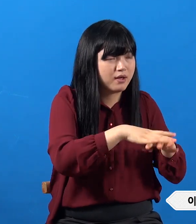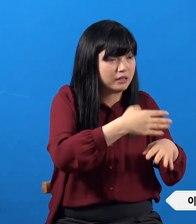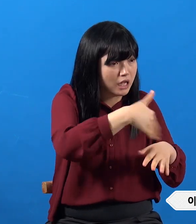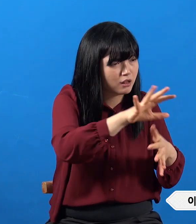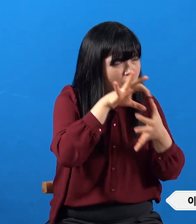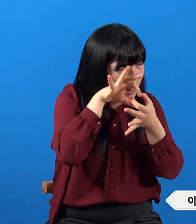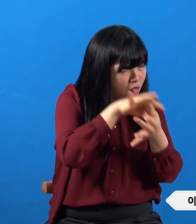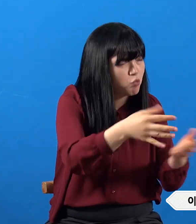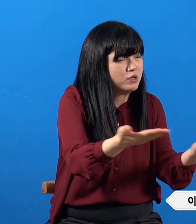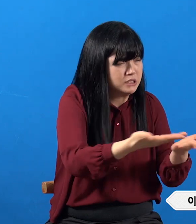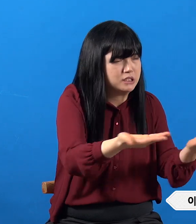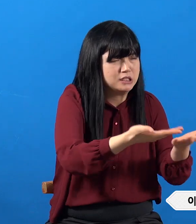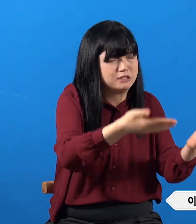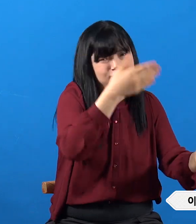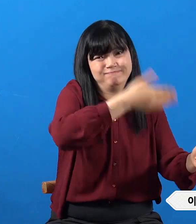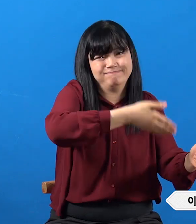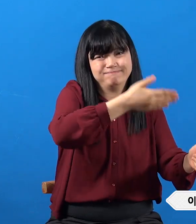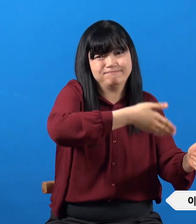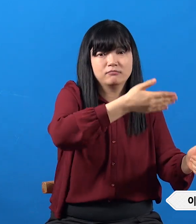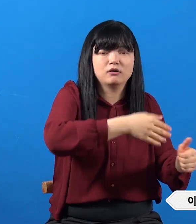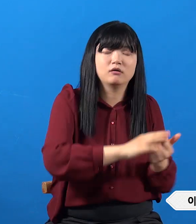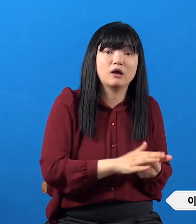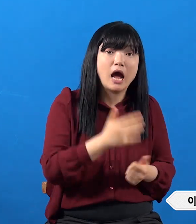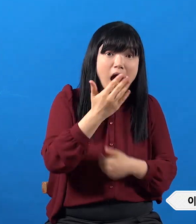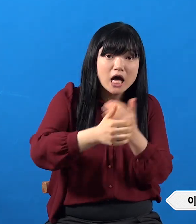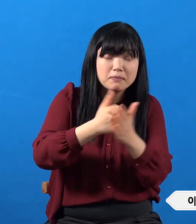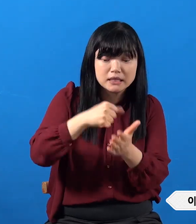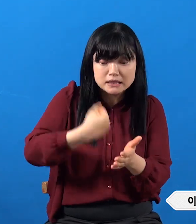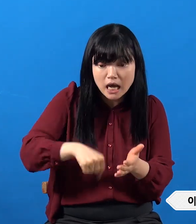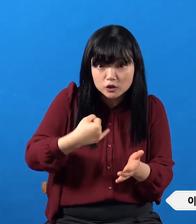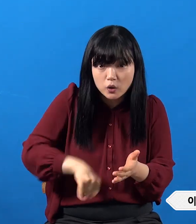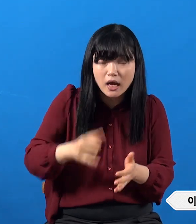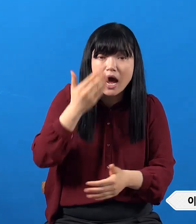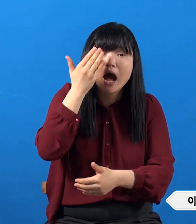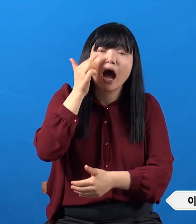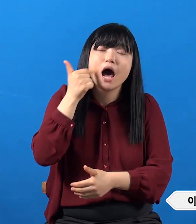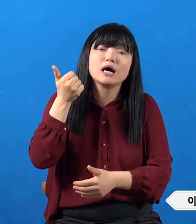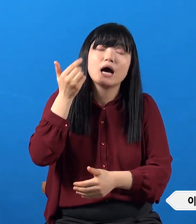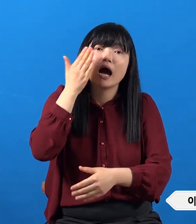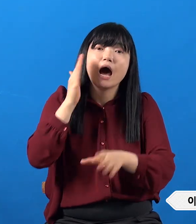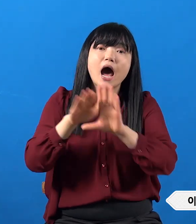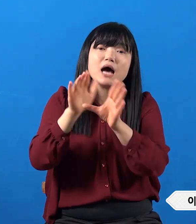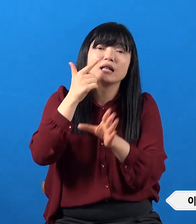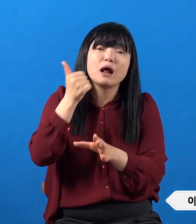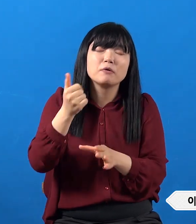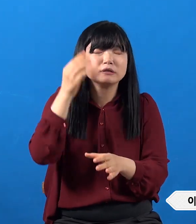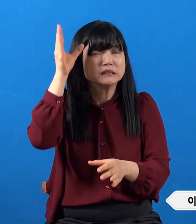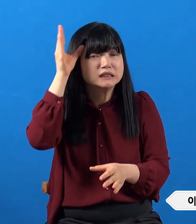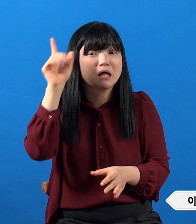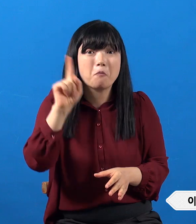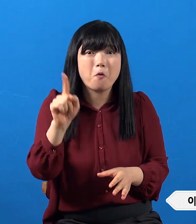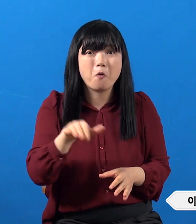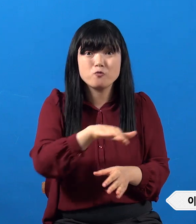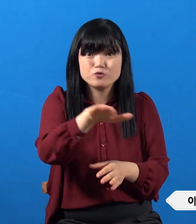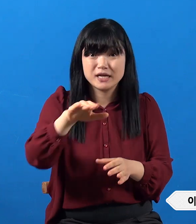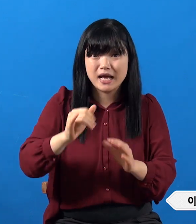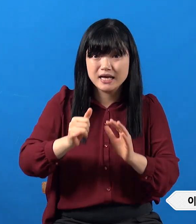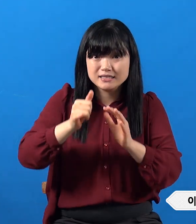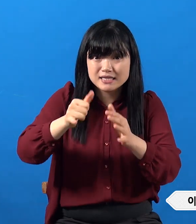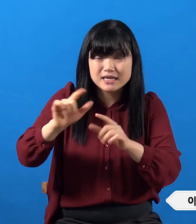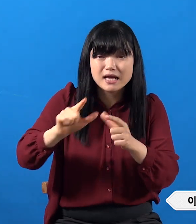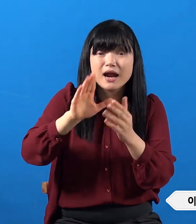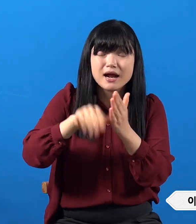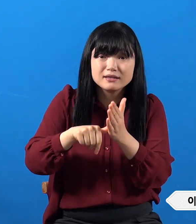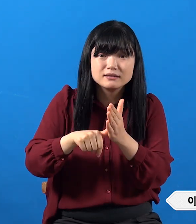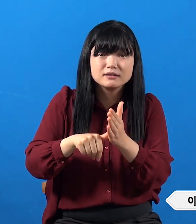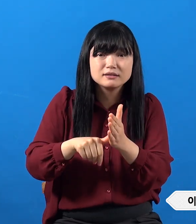거예요. 계속 일하는 것. 자, 하나님의 자녀들에게 하늘 아버지가 기대하는 것, 우리가 이 땅에 사는 동안에